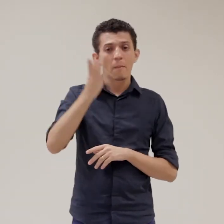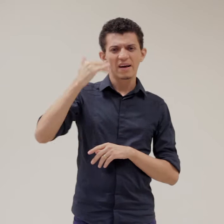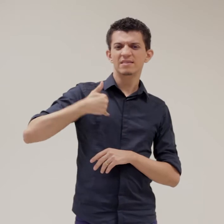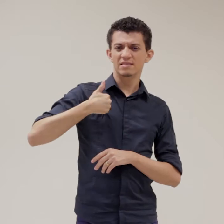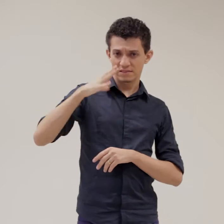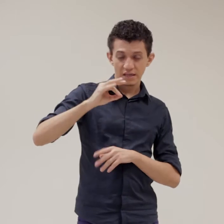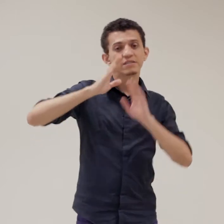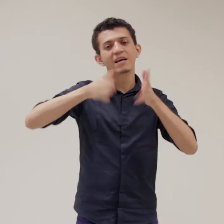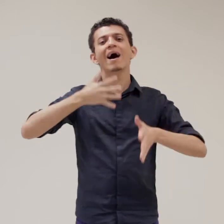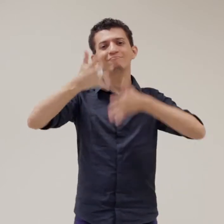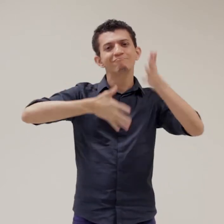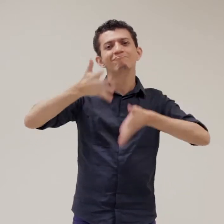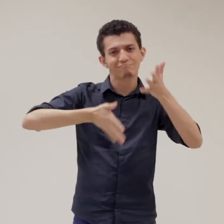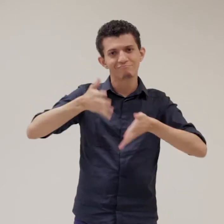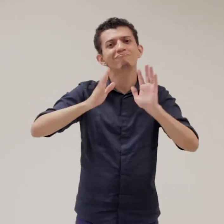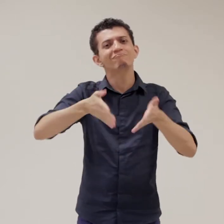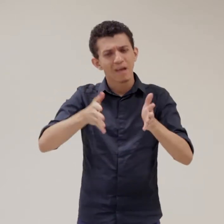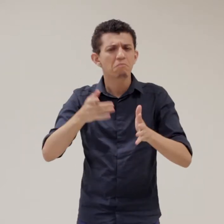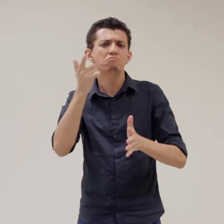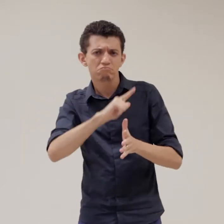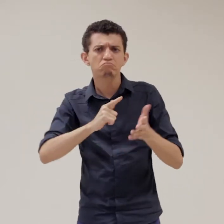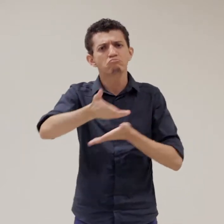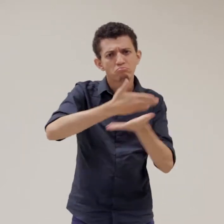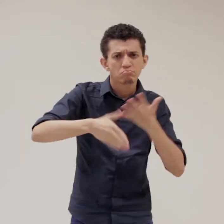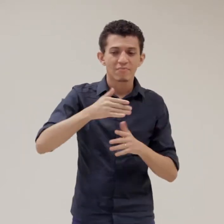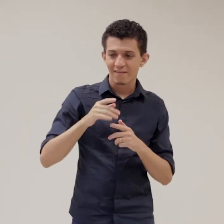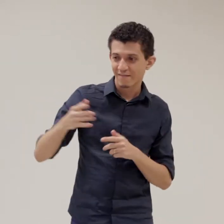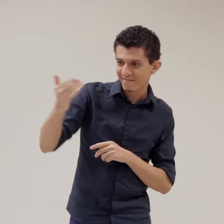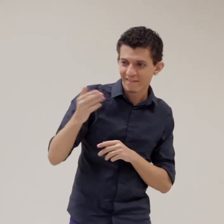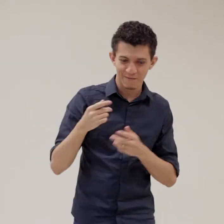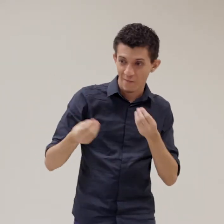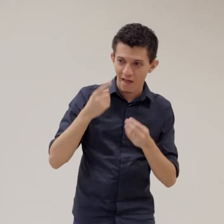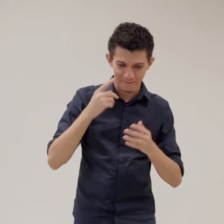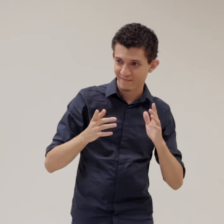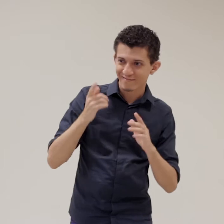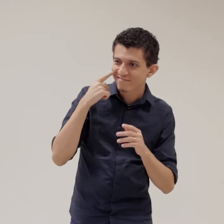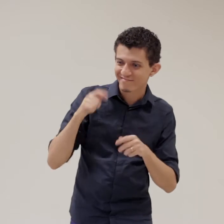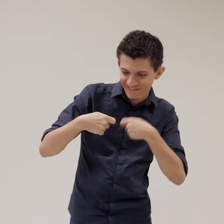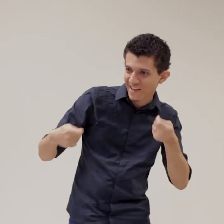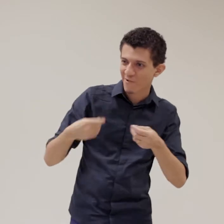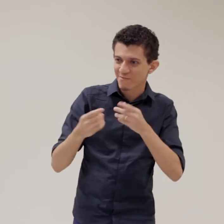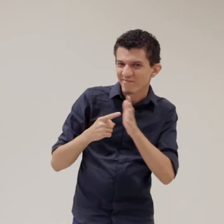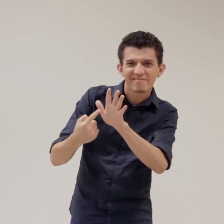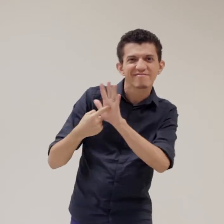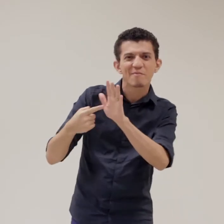brasileira de sinais, Libras. E divertia-se mostrando aos outros adolescentes da comunidade como seriam representados